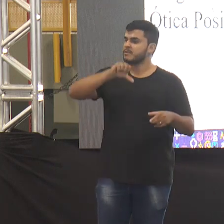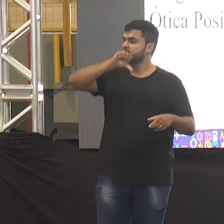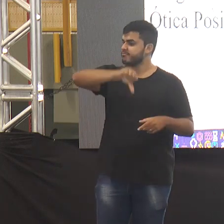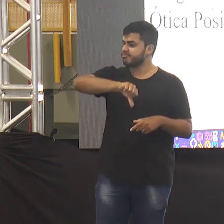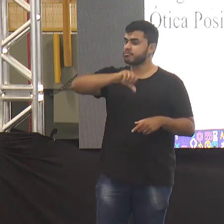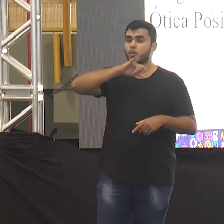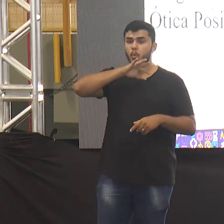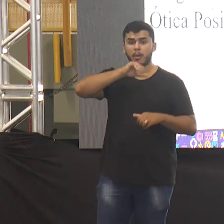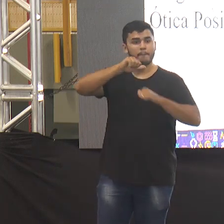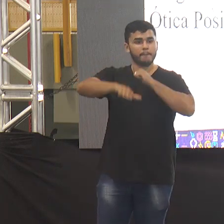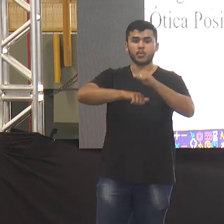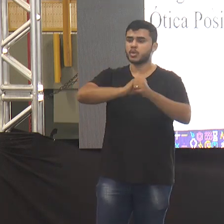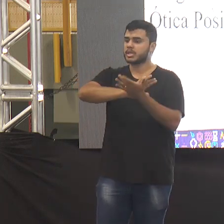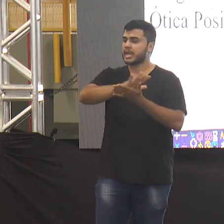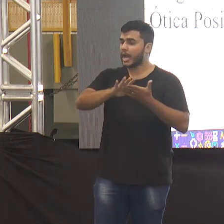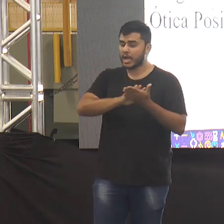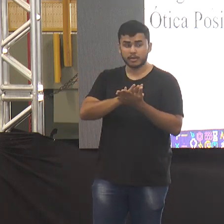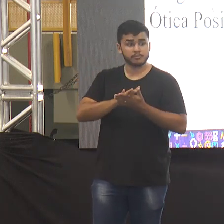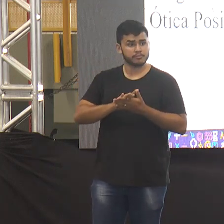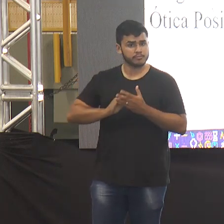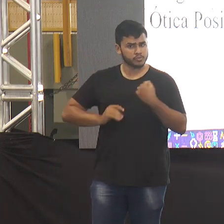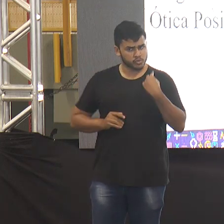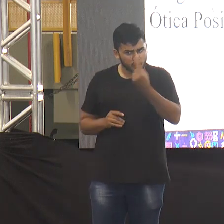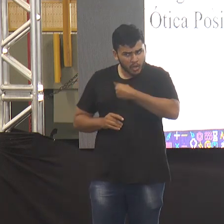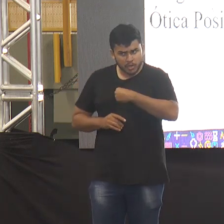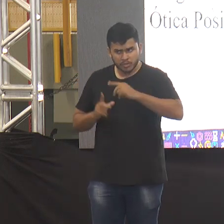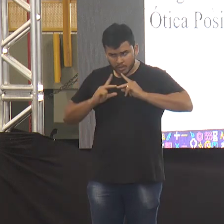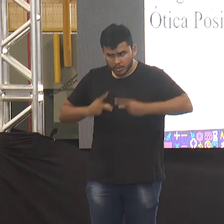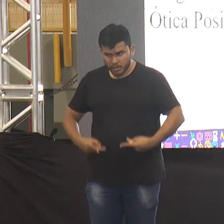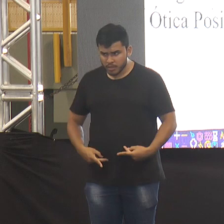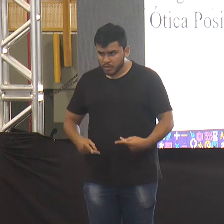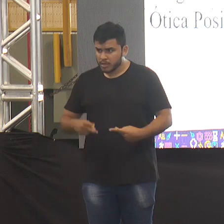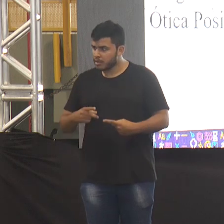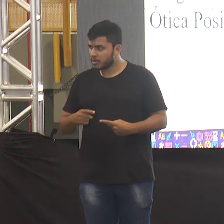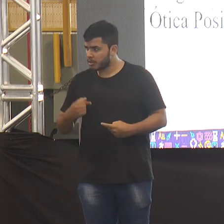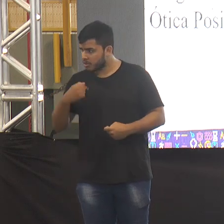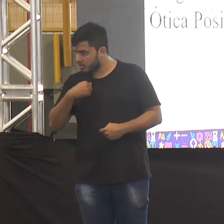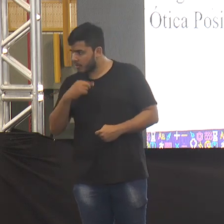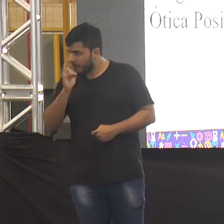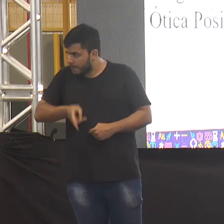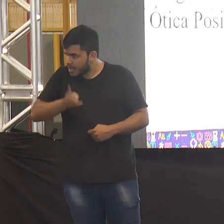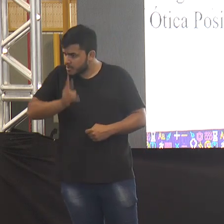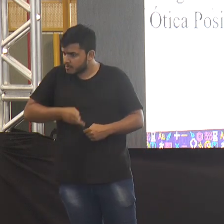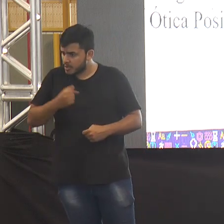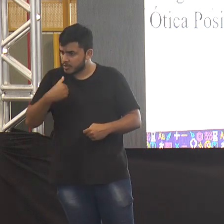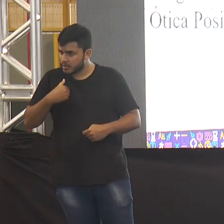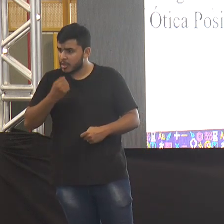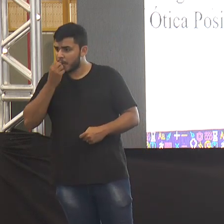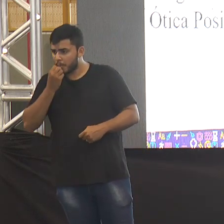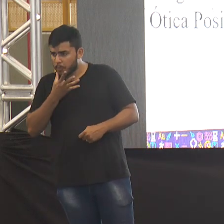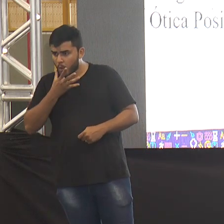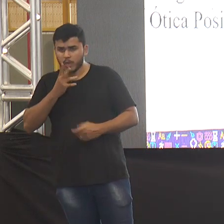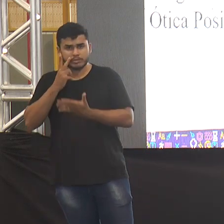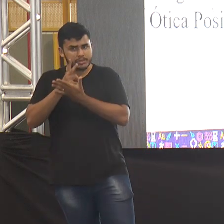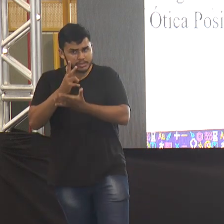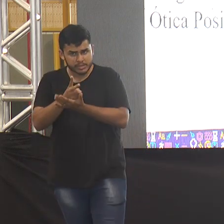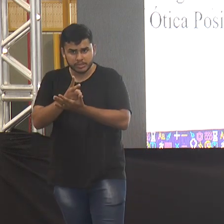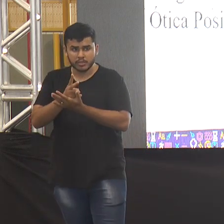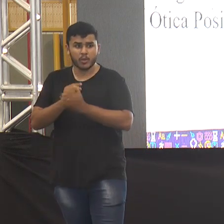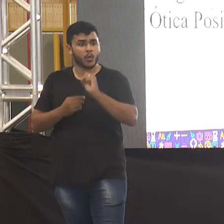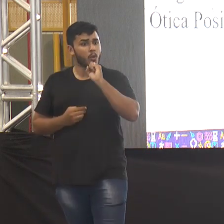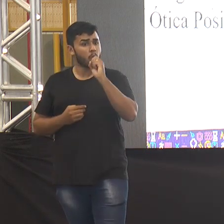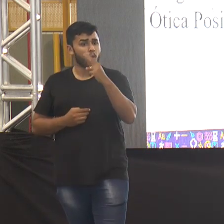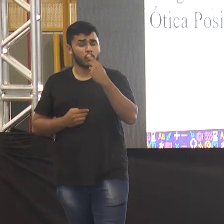vilão. Nós somos assim? Nós agimos o tempo todo da mesma forma? Ou nós